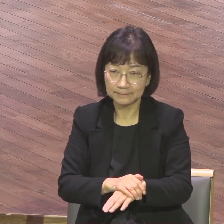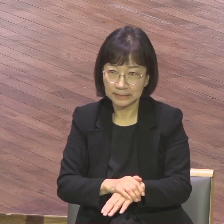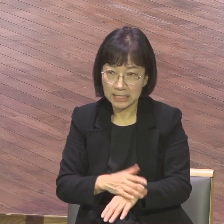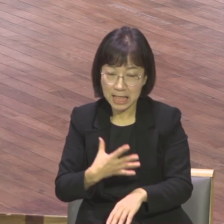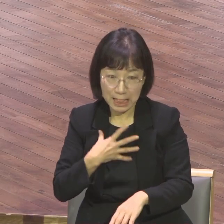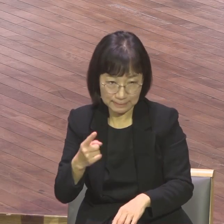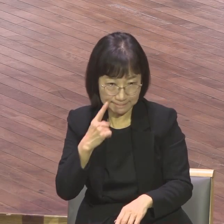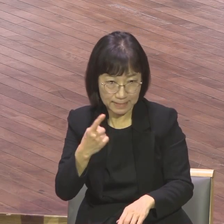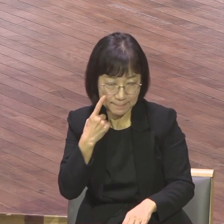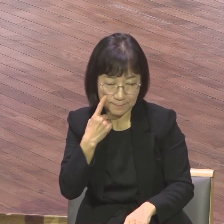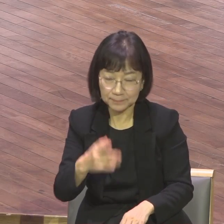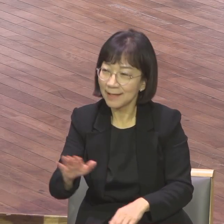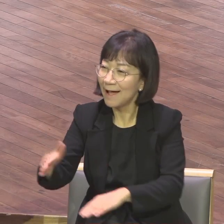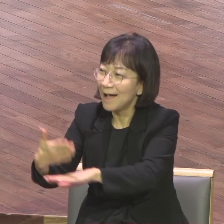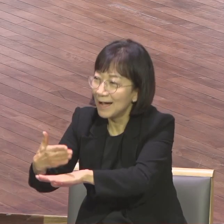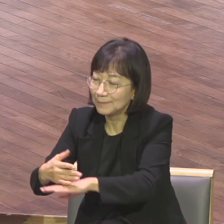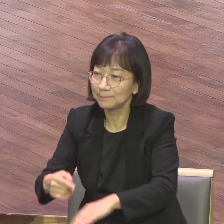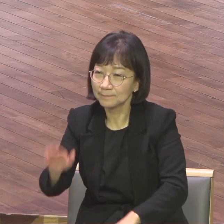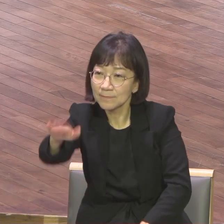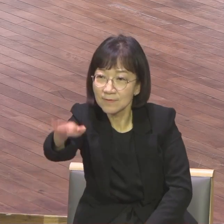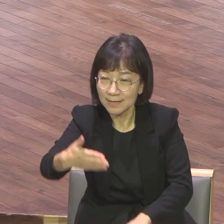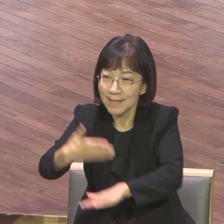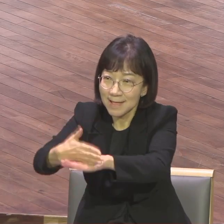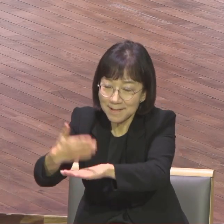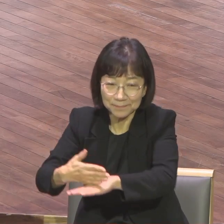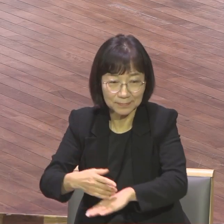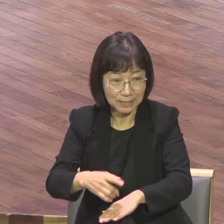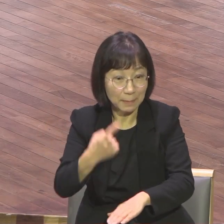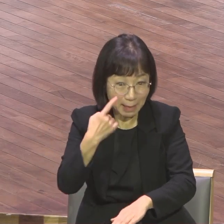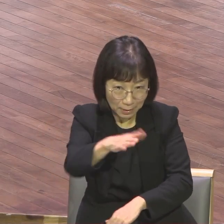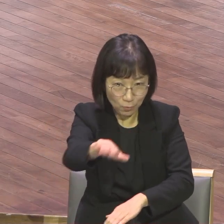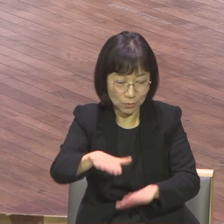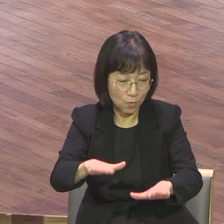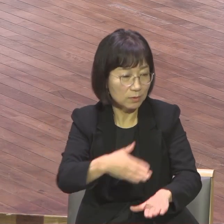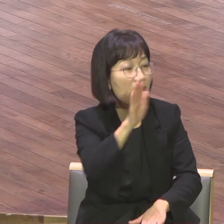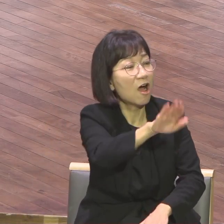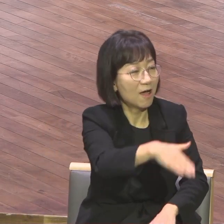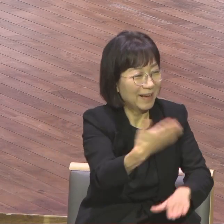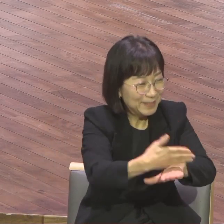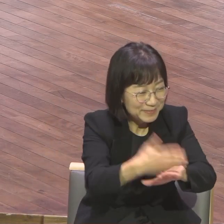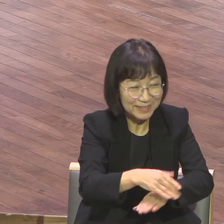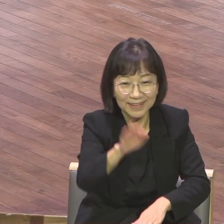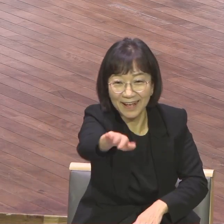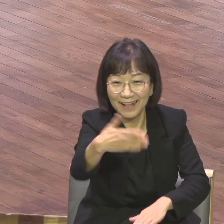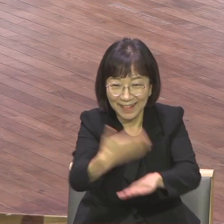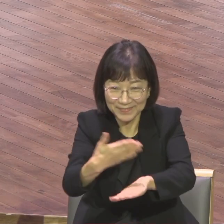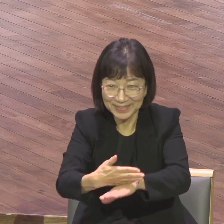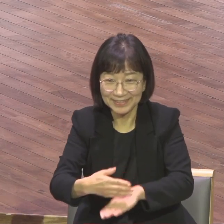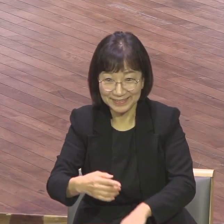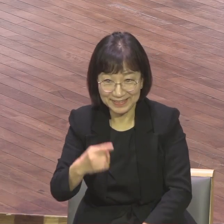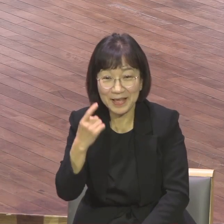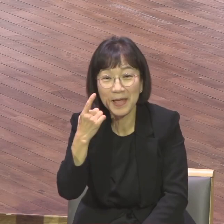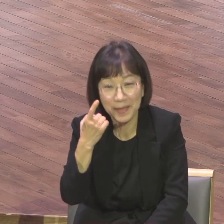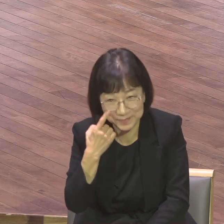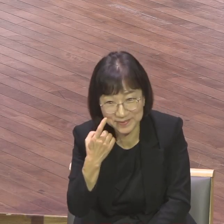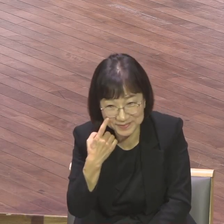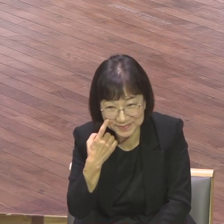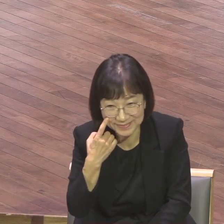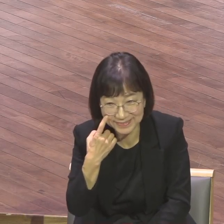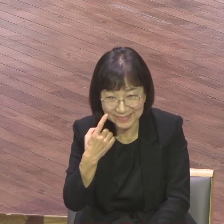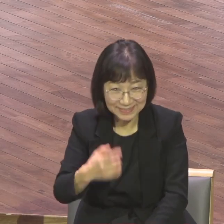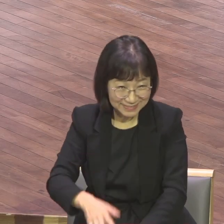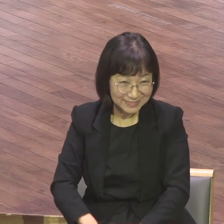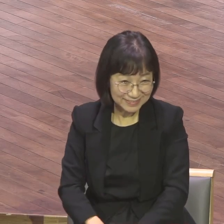해보세요. 장로님 감사합니다. 권사님 감사합니다. 지사님 감사합니다. 아멘.